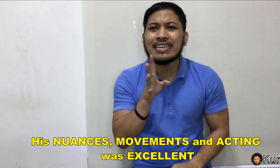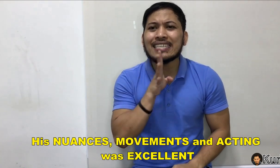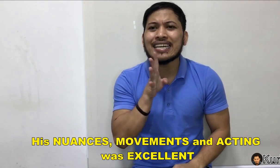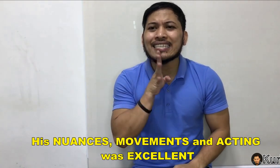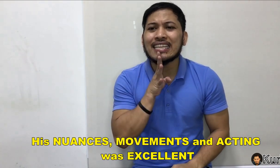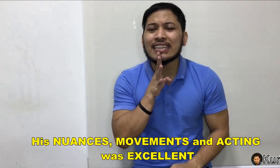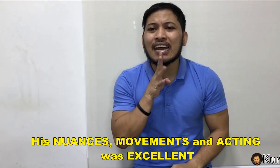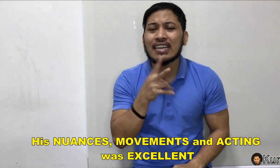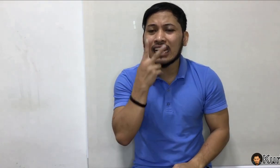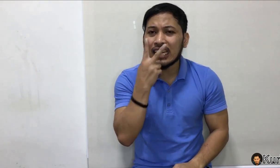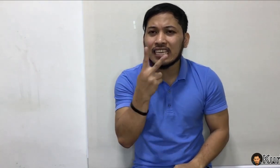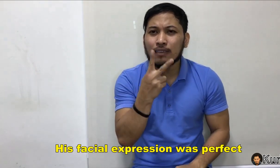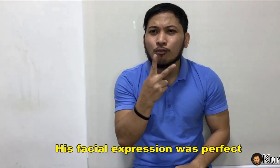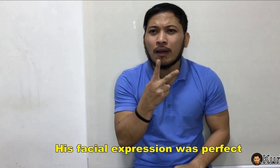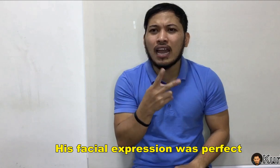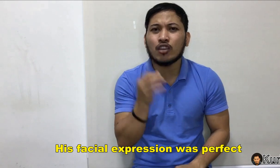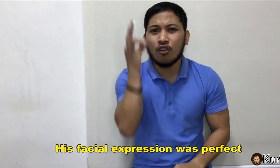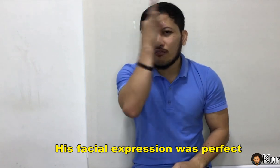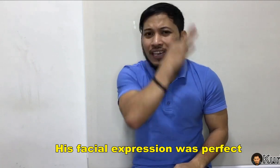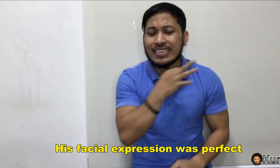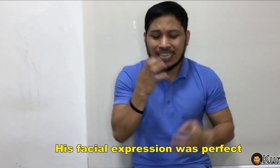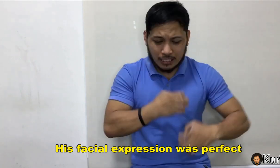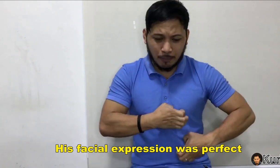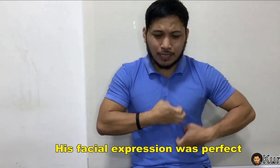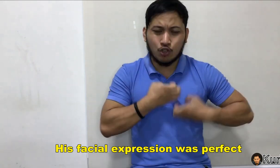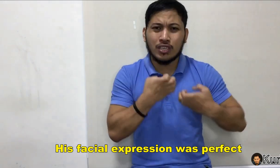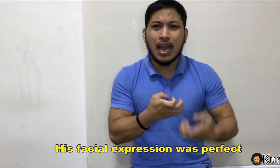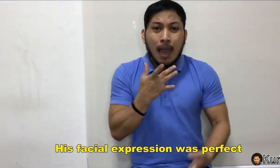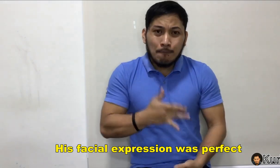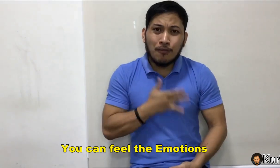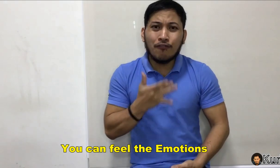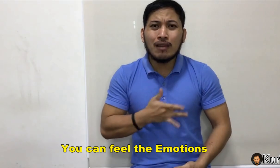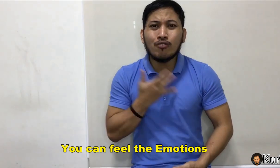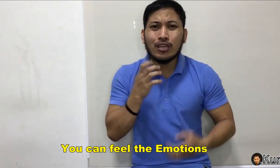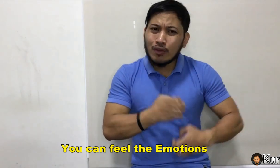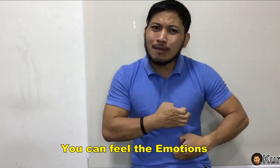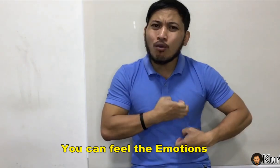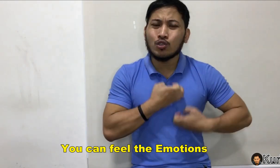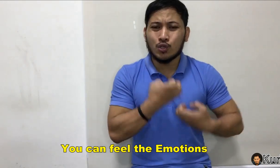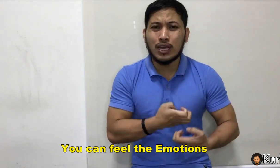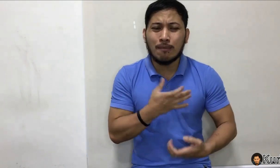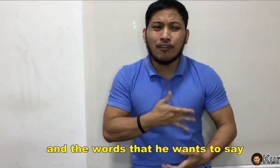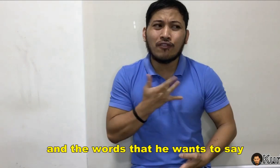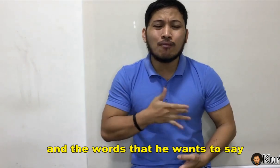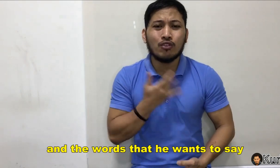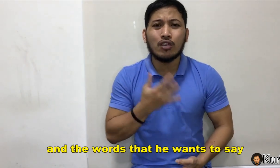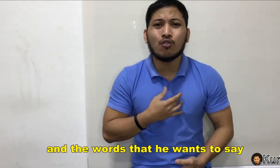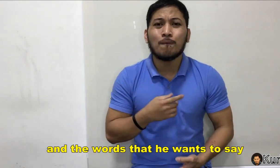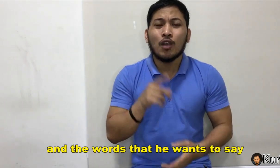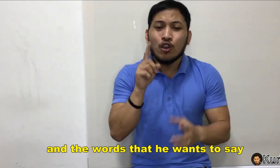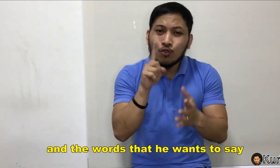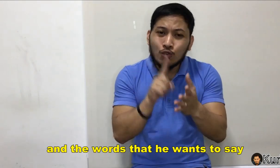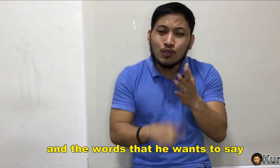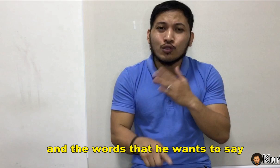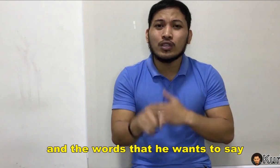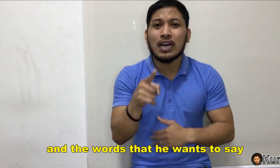siya nagsasalita, nakikita mo pa lang yung facial expression niya. Mapifeel mo na yung emotion eh. Mapifeel mo na yung gusto